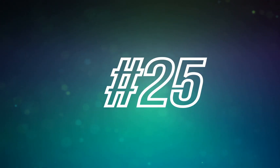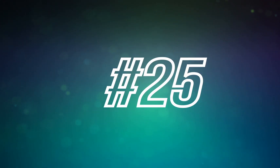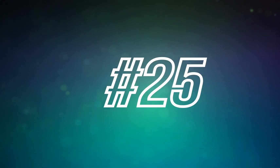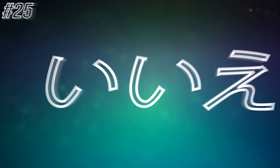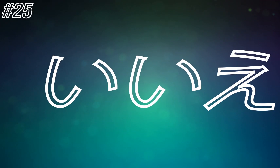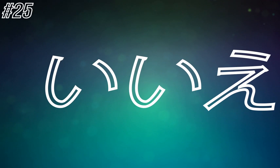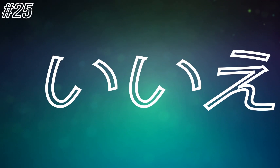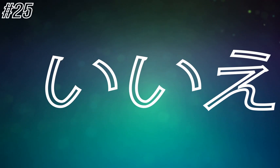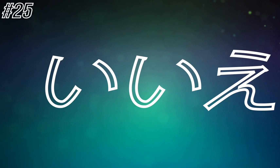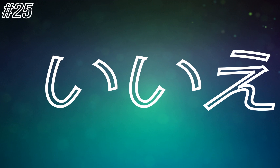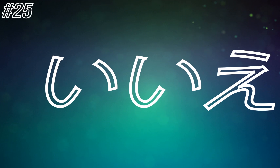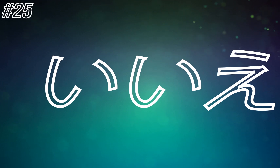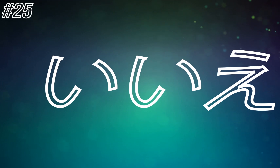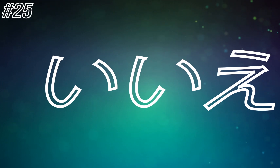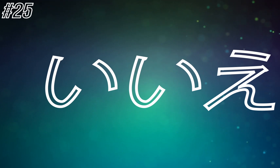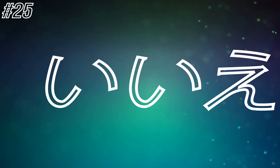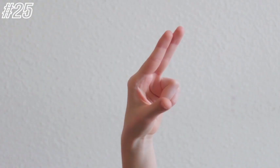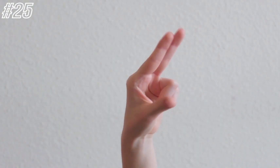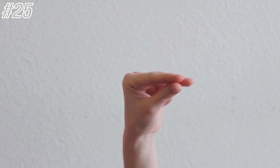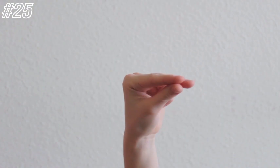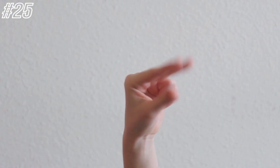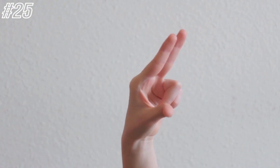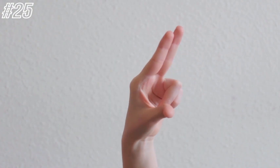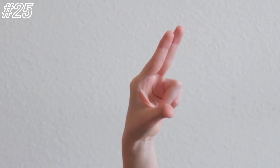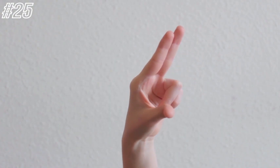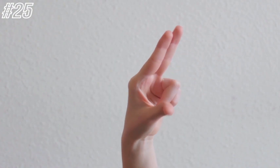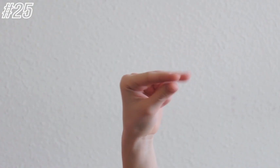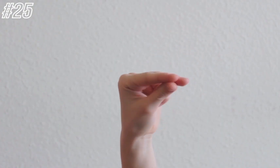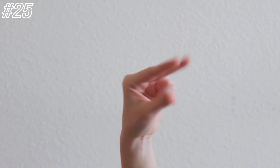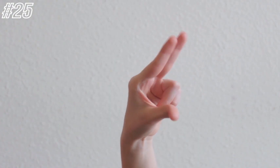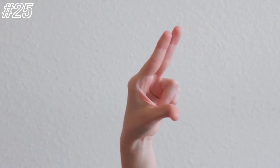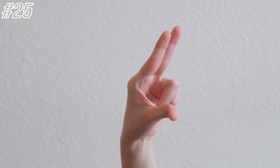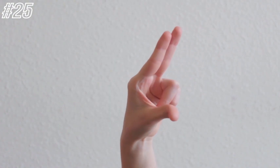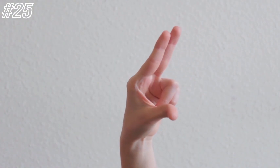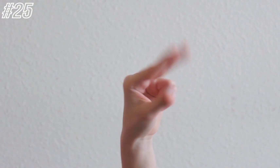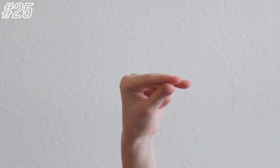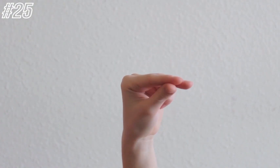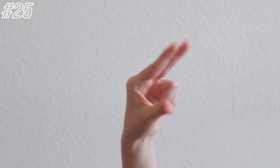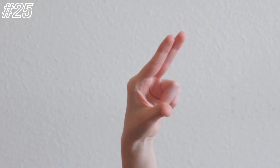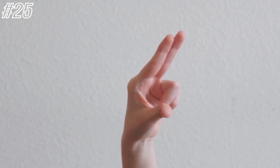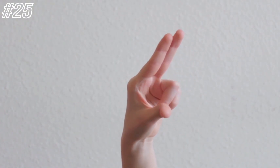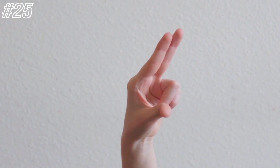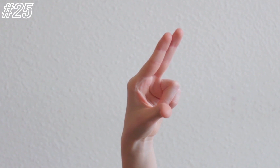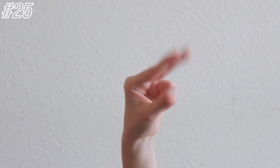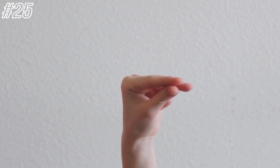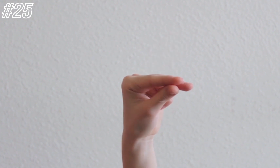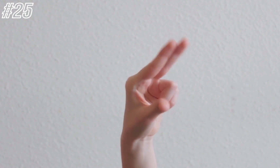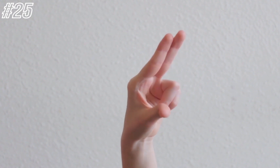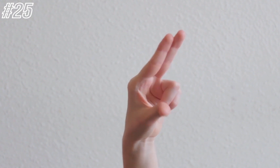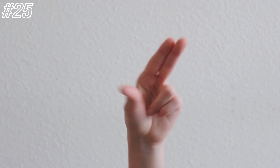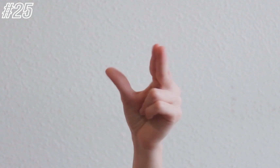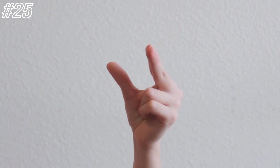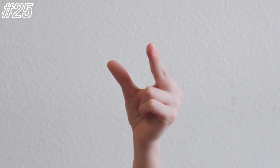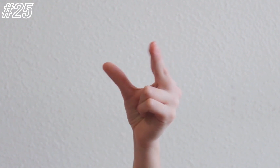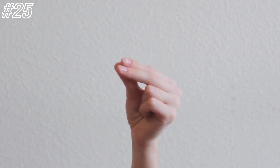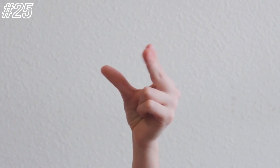25、いいえ。いいえというためには、人差し指と中指を出して親指をタップします。同時